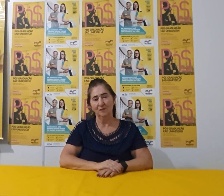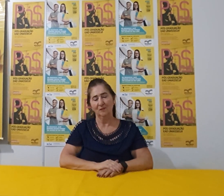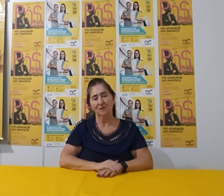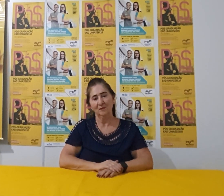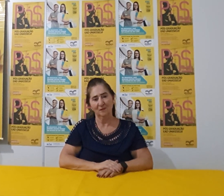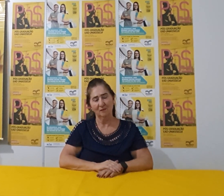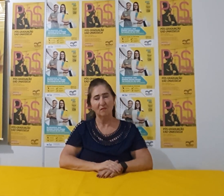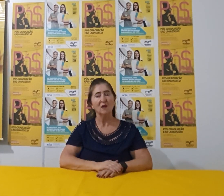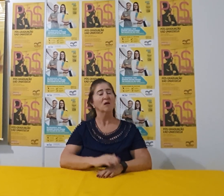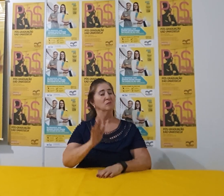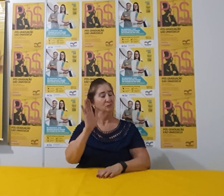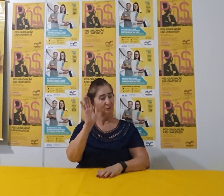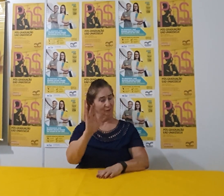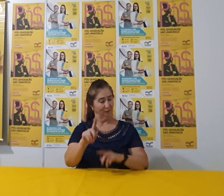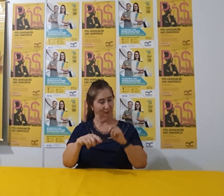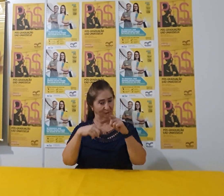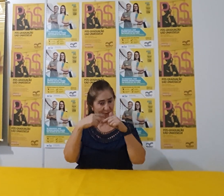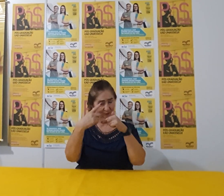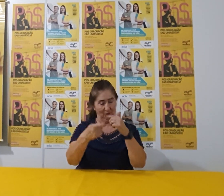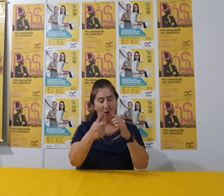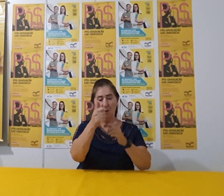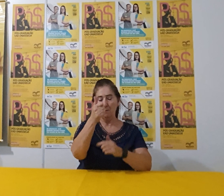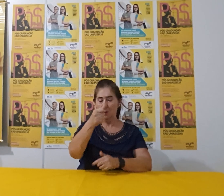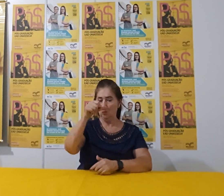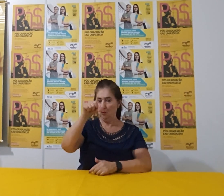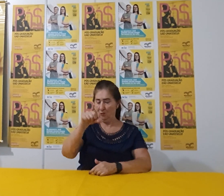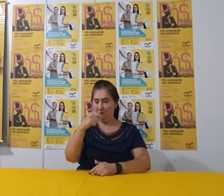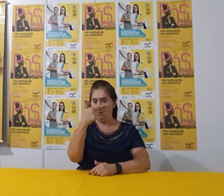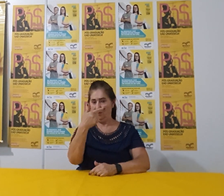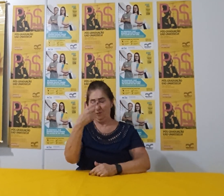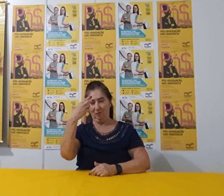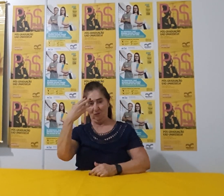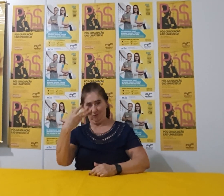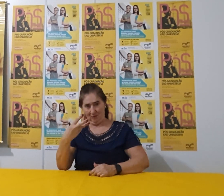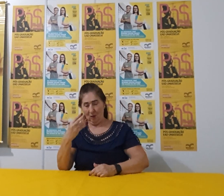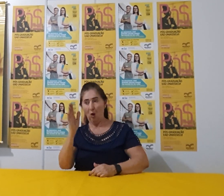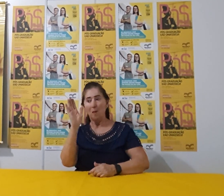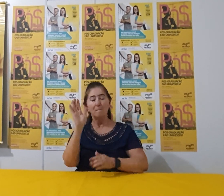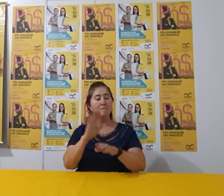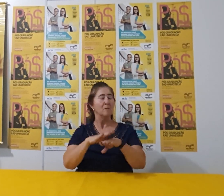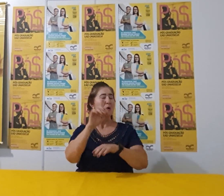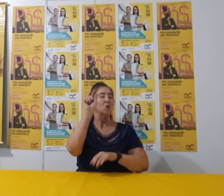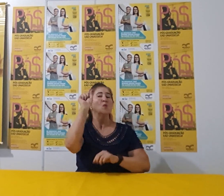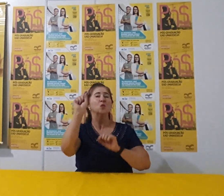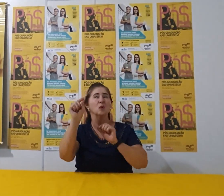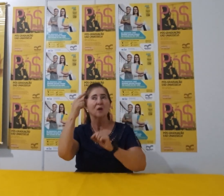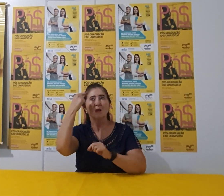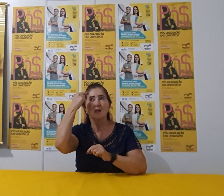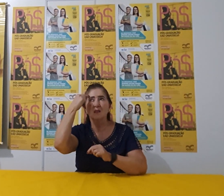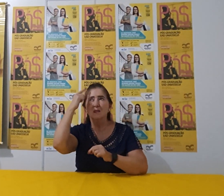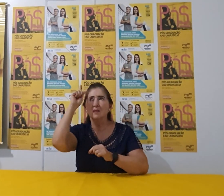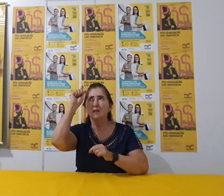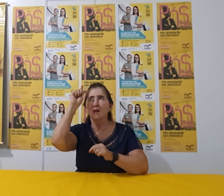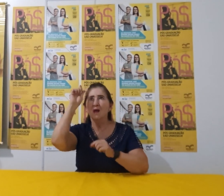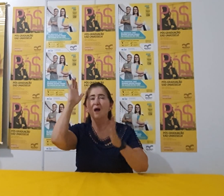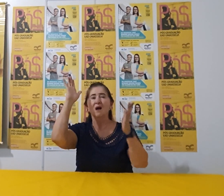Ainda no ano de 1923, prevalecia a ideia que as crianças surdas